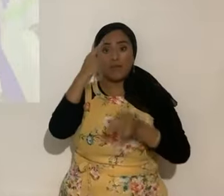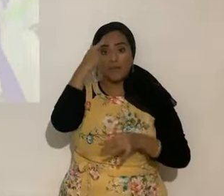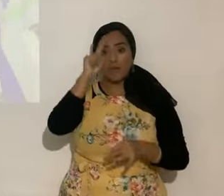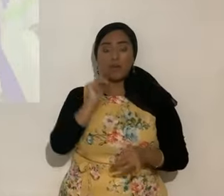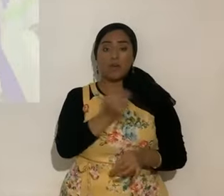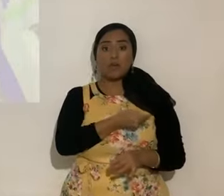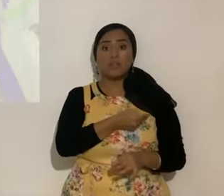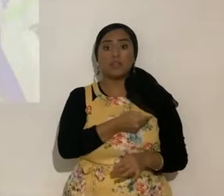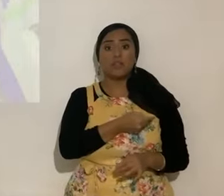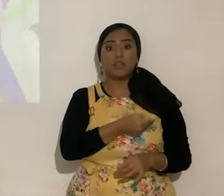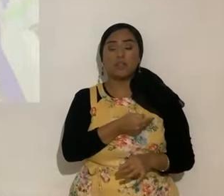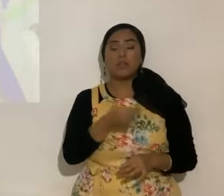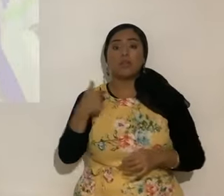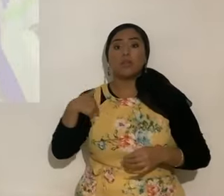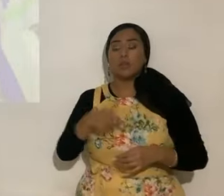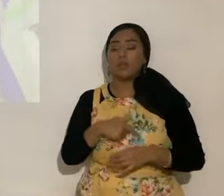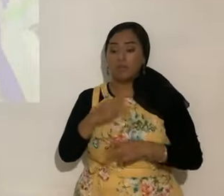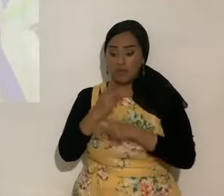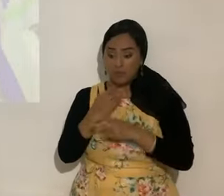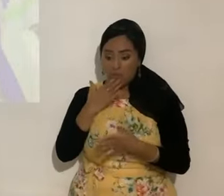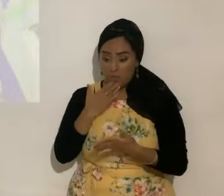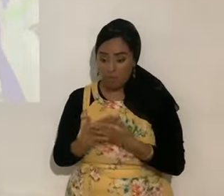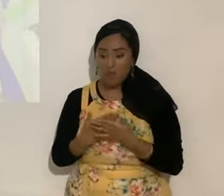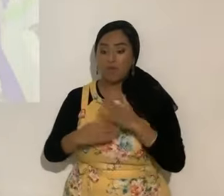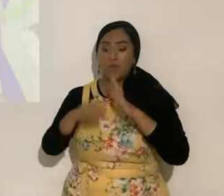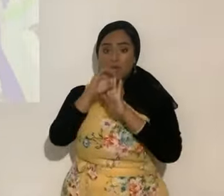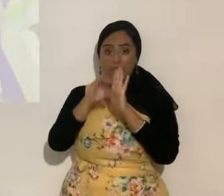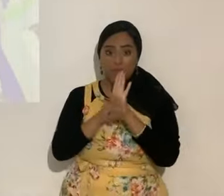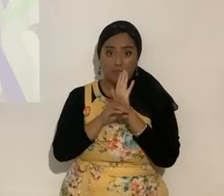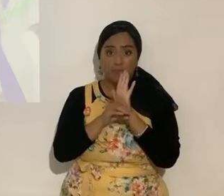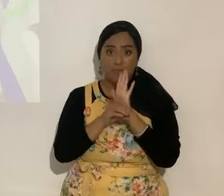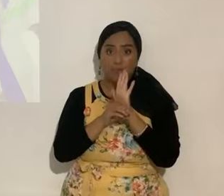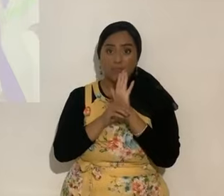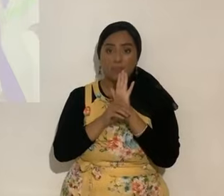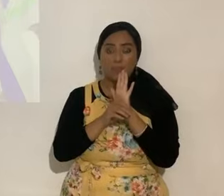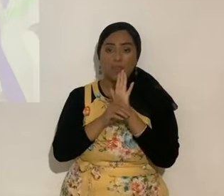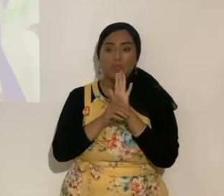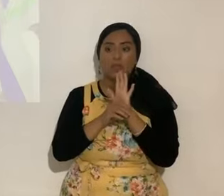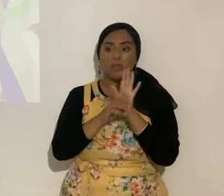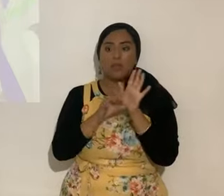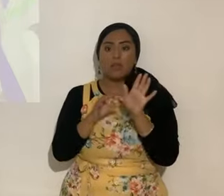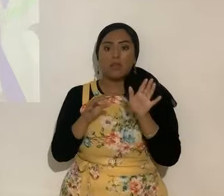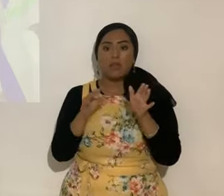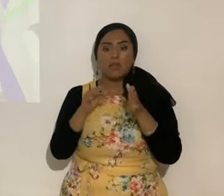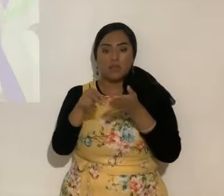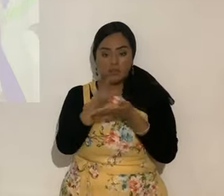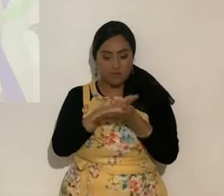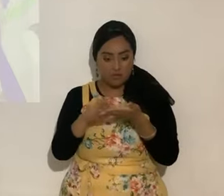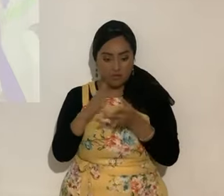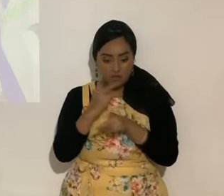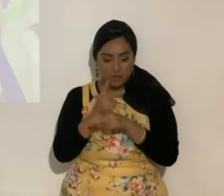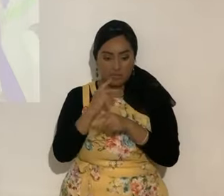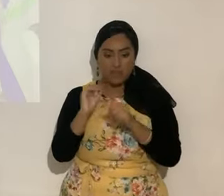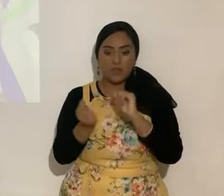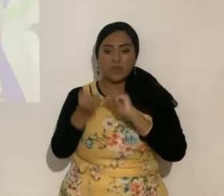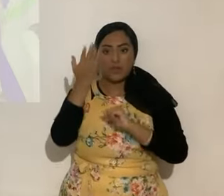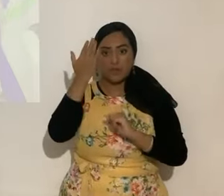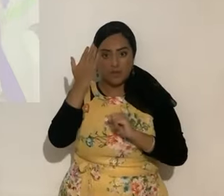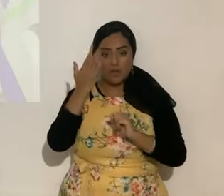comportamos, guardando bien, sus mandamientos, sí, la santidad, guardar el Shabbat,